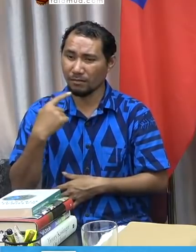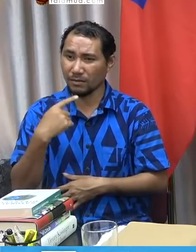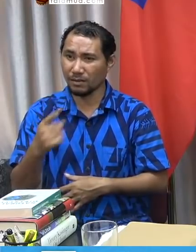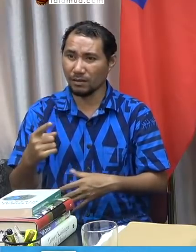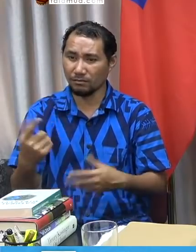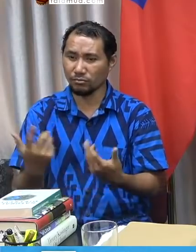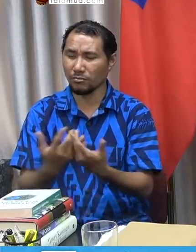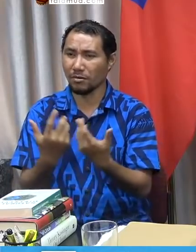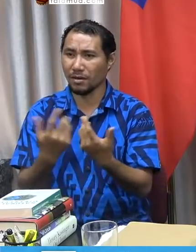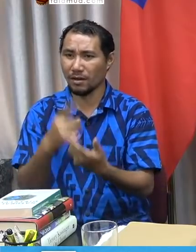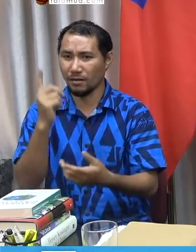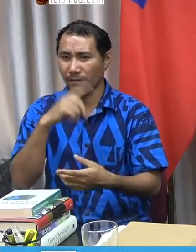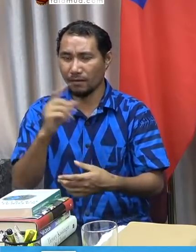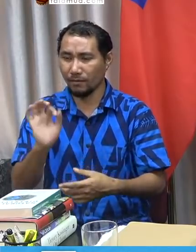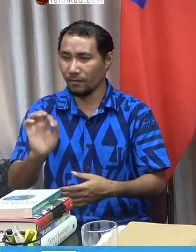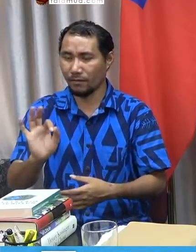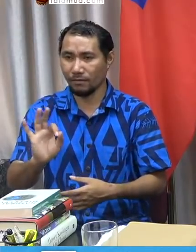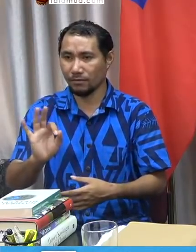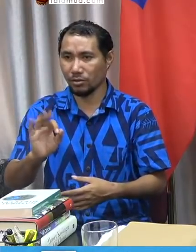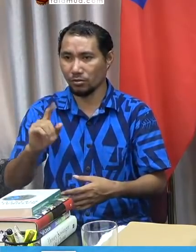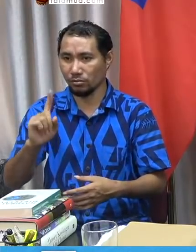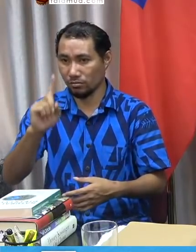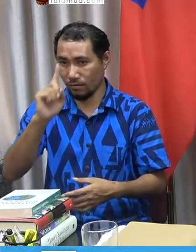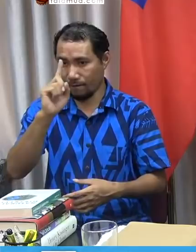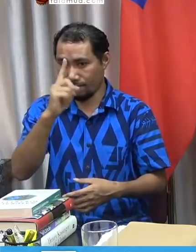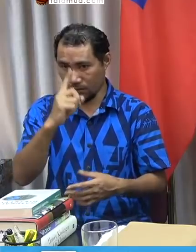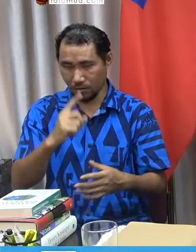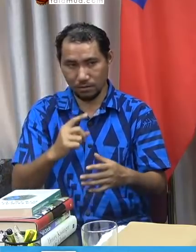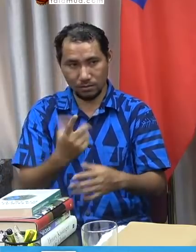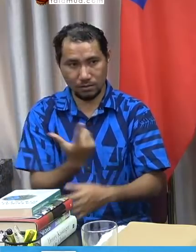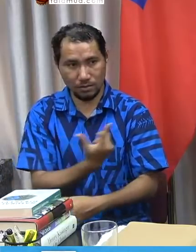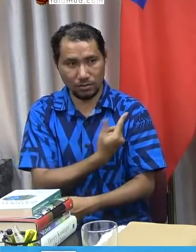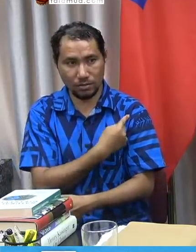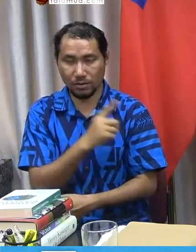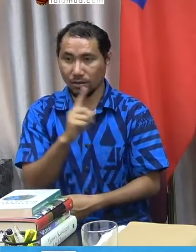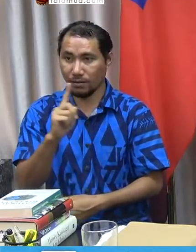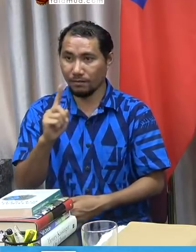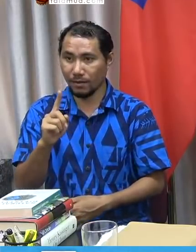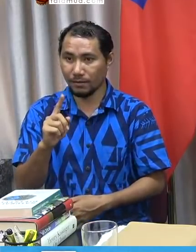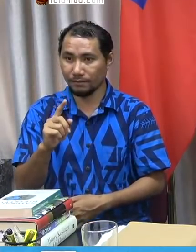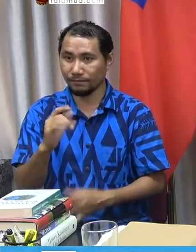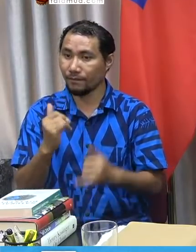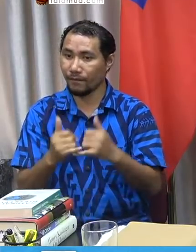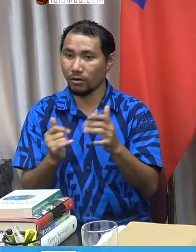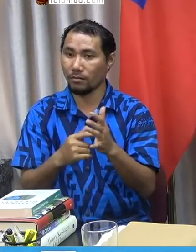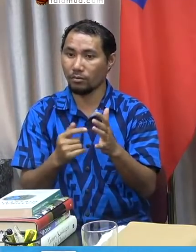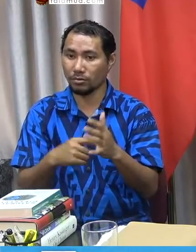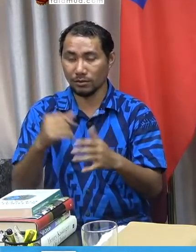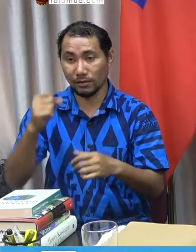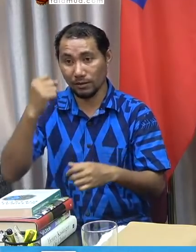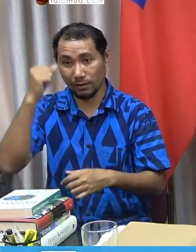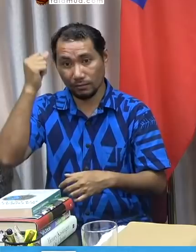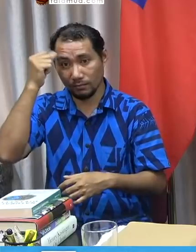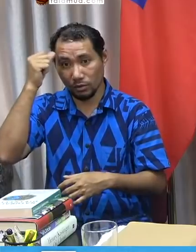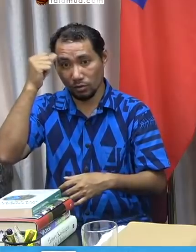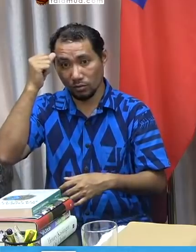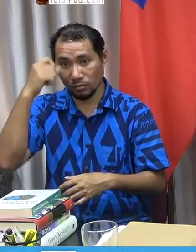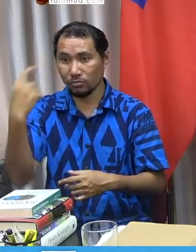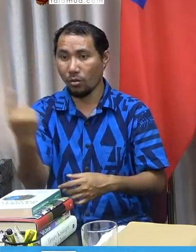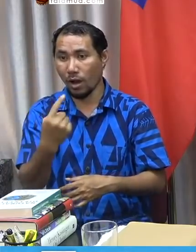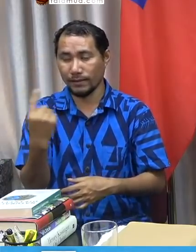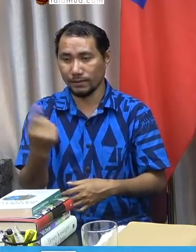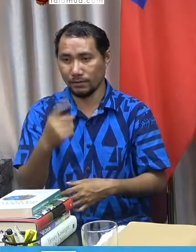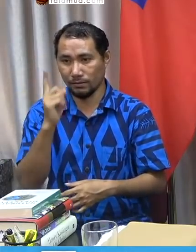mua. But at least o le e tau te loa. Wai tonu ia tangata ia ia maule